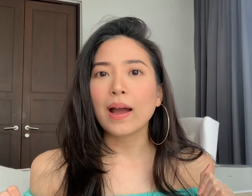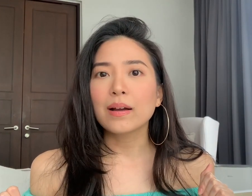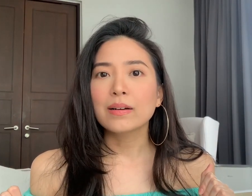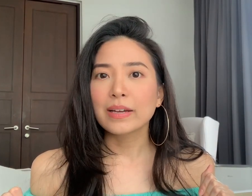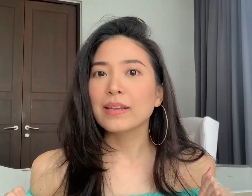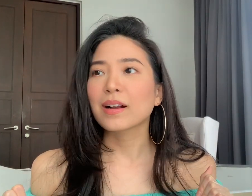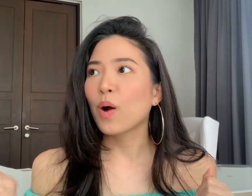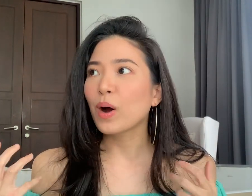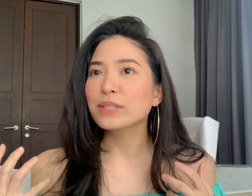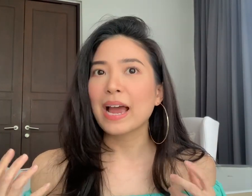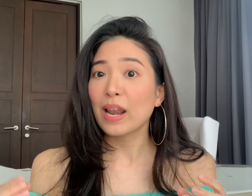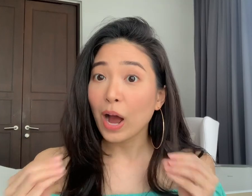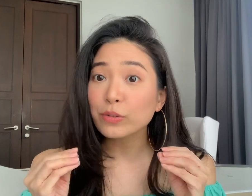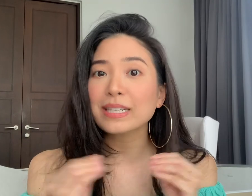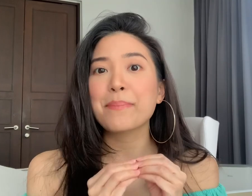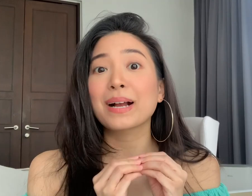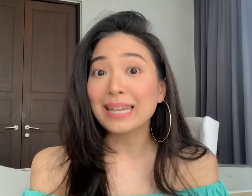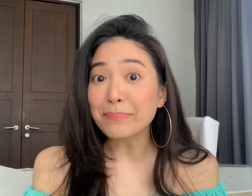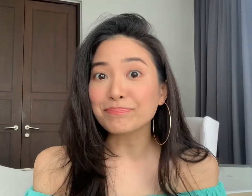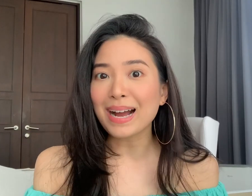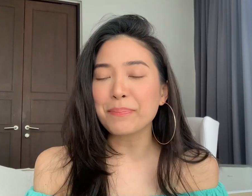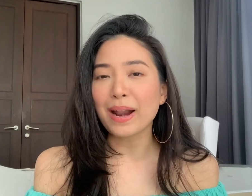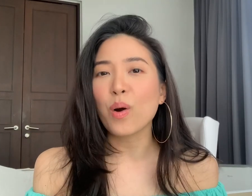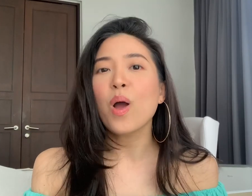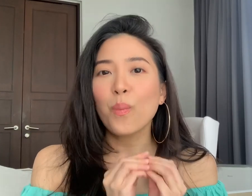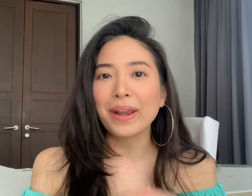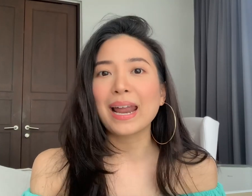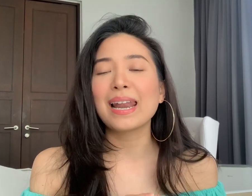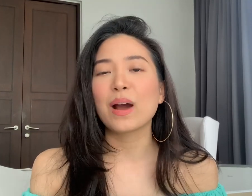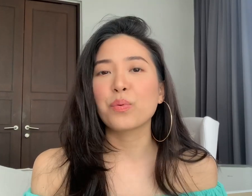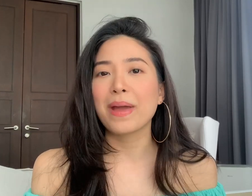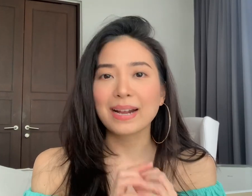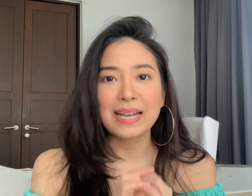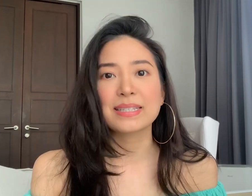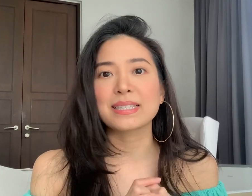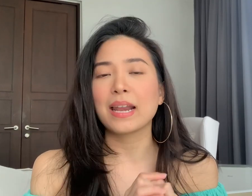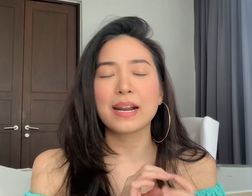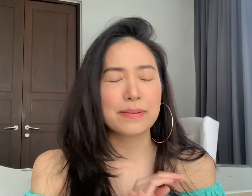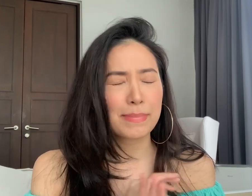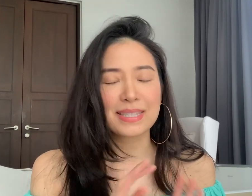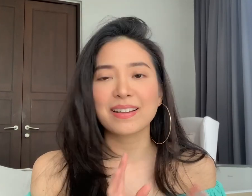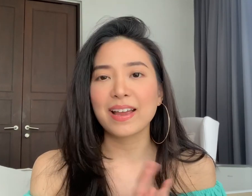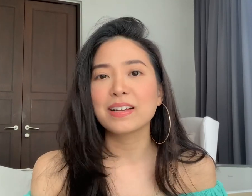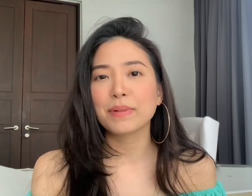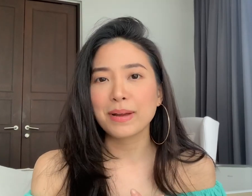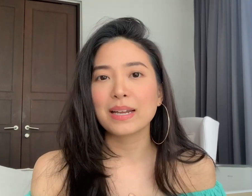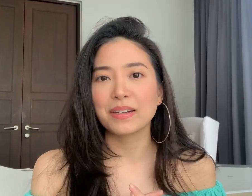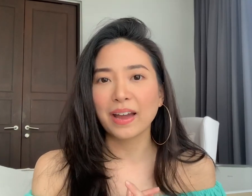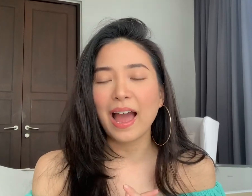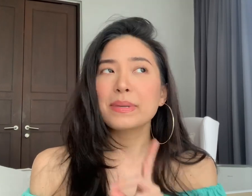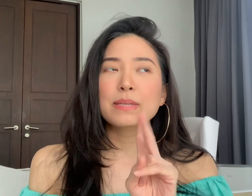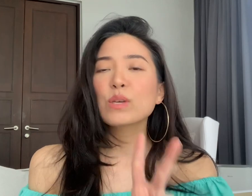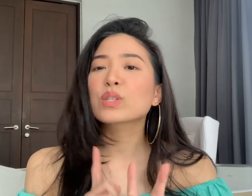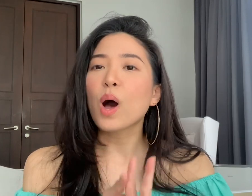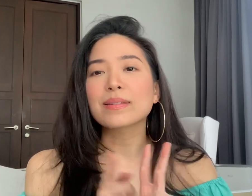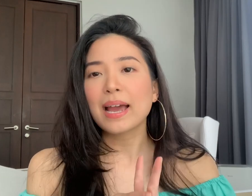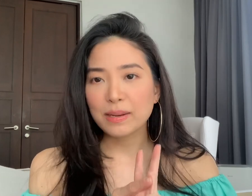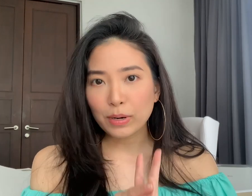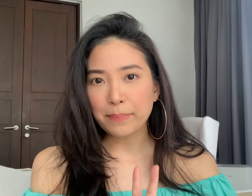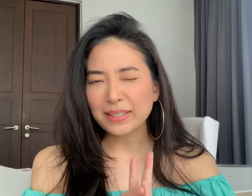เพีราได้นรงตกลับมาตเชเกิัสื่อสารจะง่ายข้มากๆเลยมสองไน์ทโทำตง